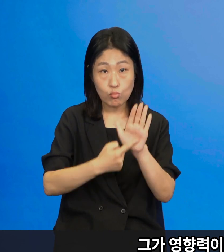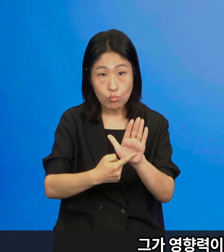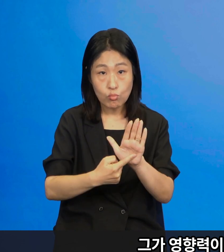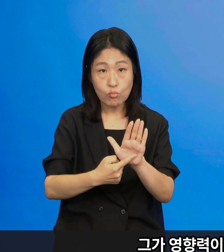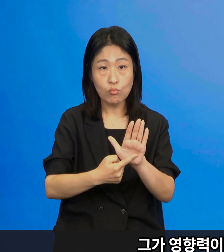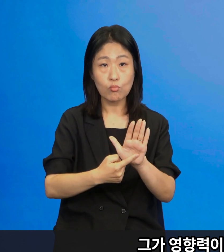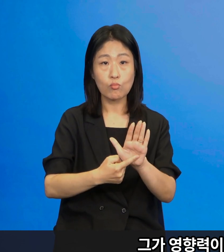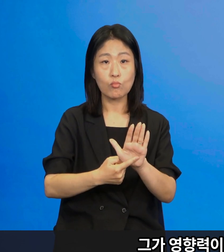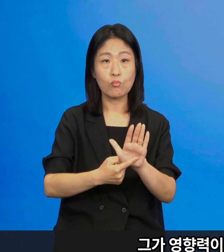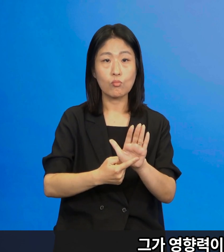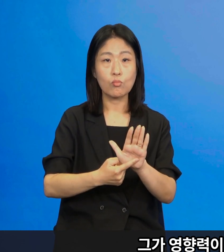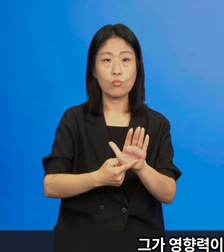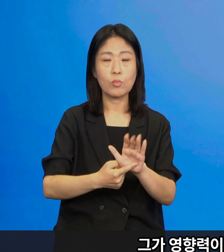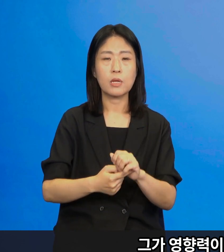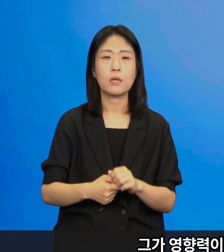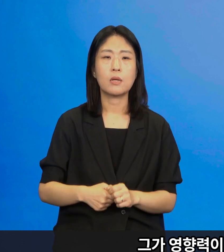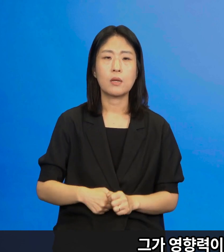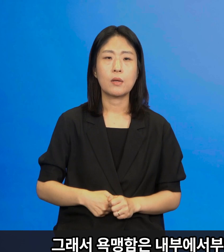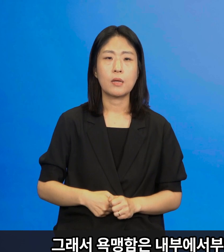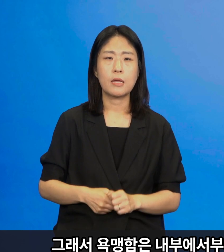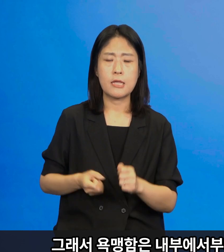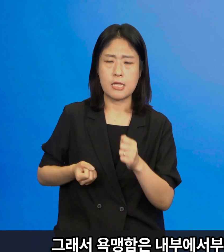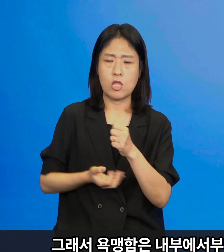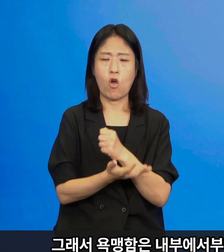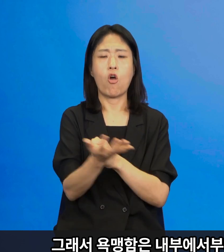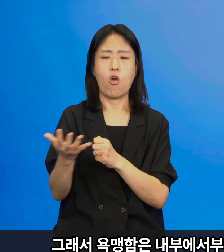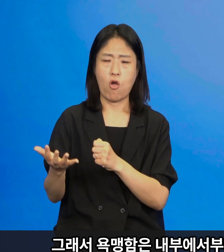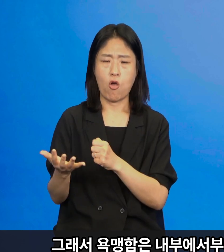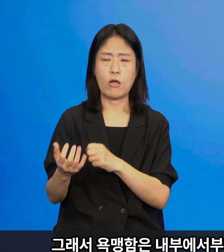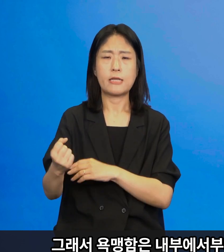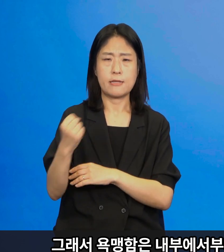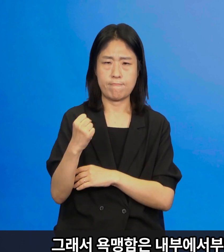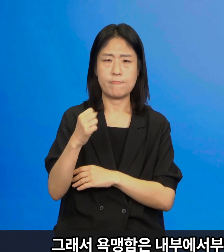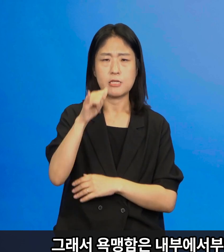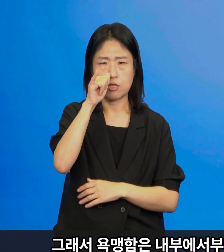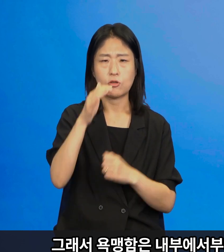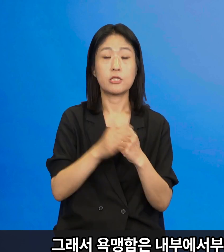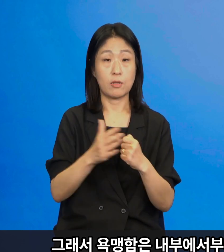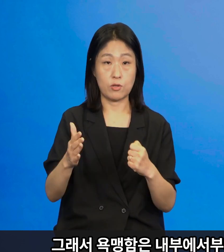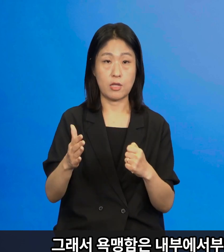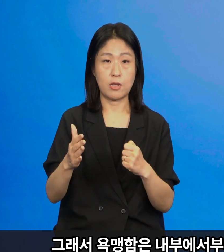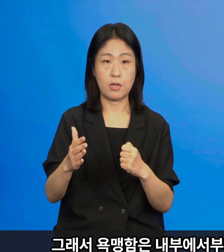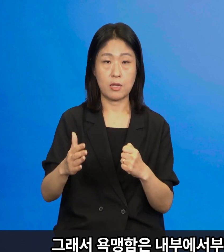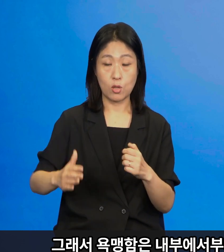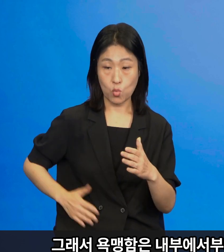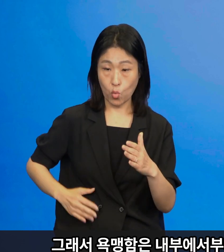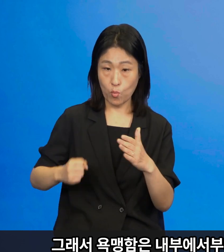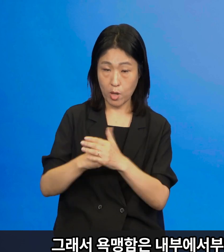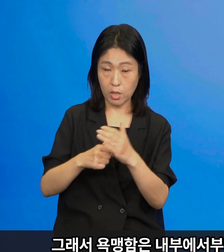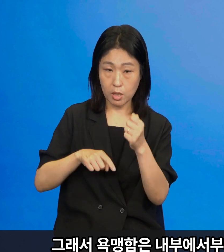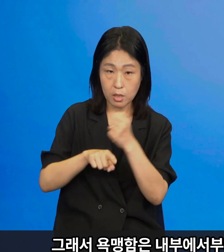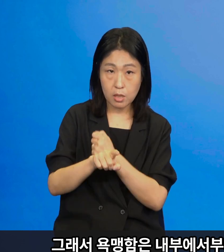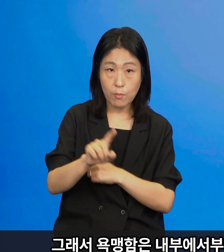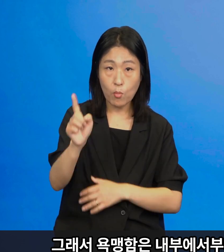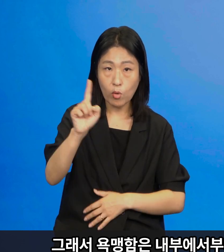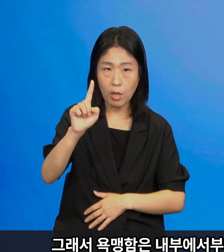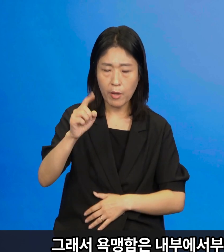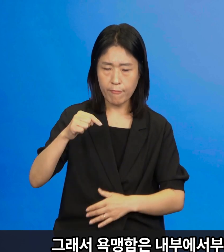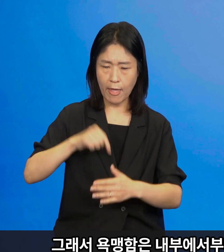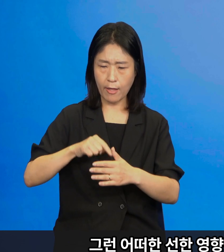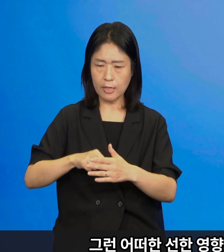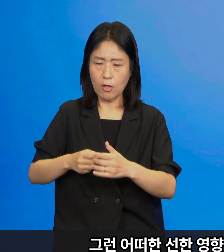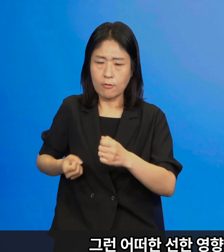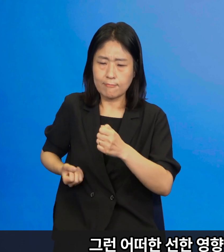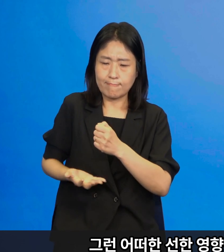그가 영향력이 있었기 때문이에요. 그래서 용맹함은 내부에서부터, 내면에서부터 밖으로